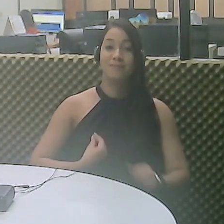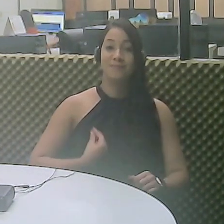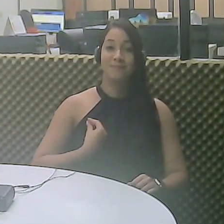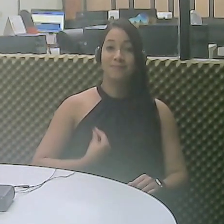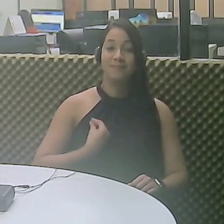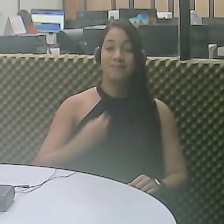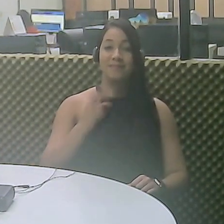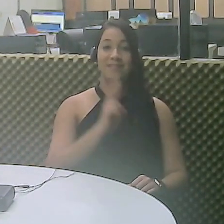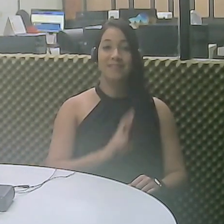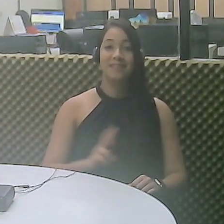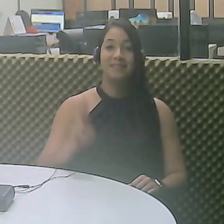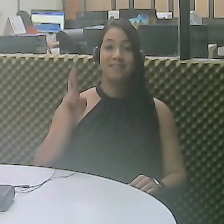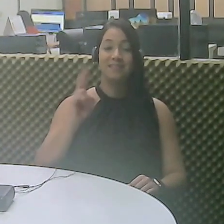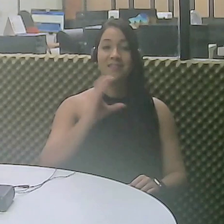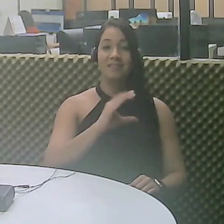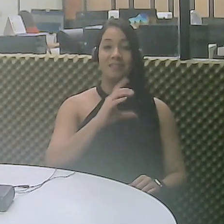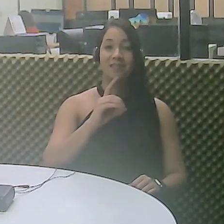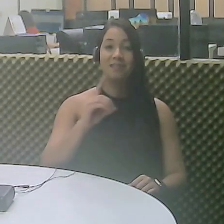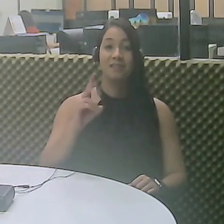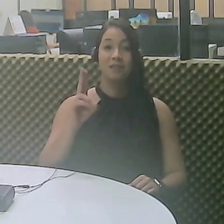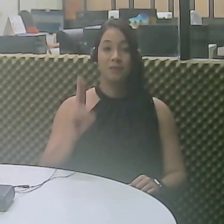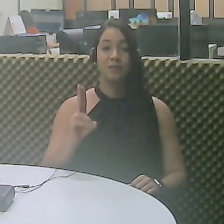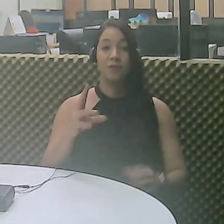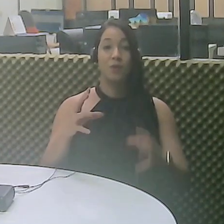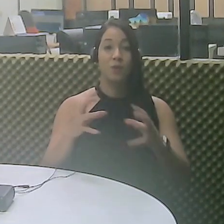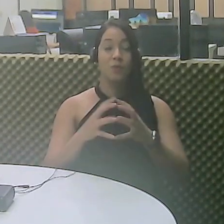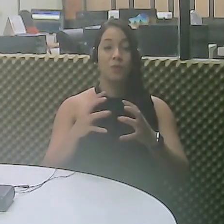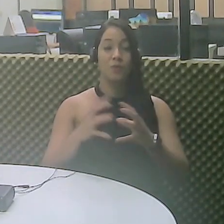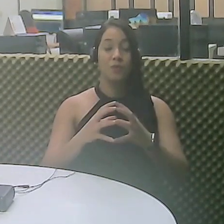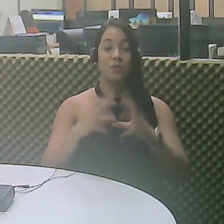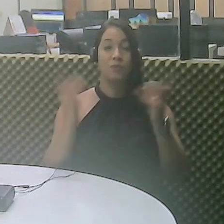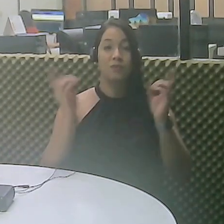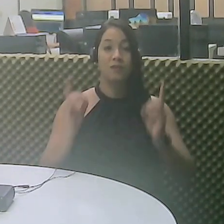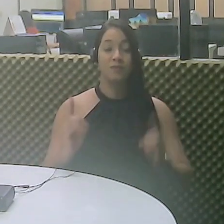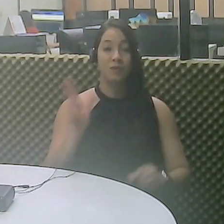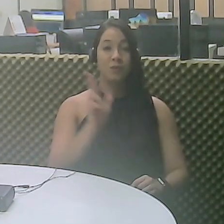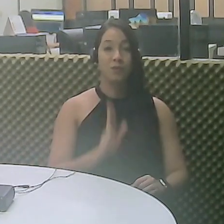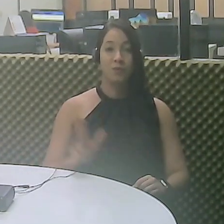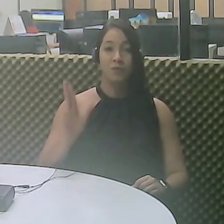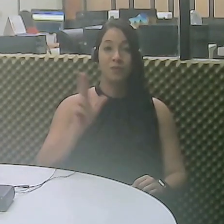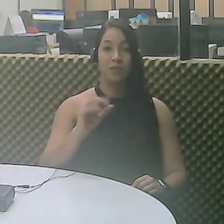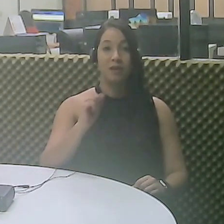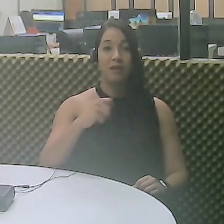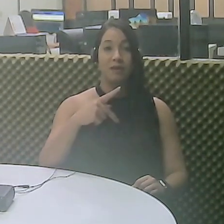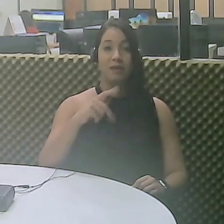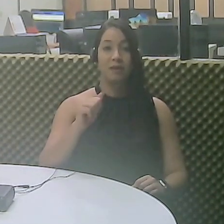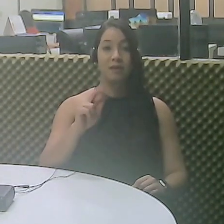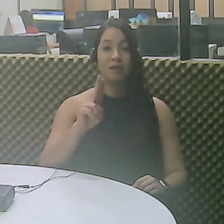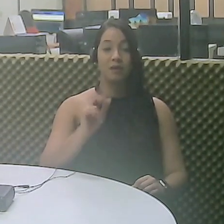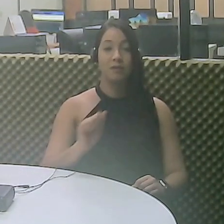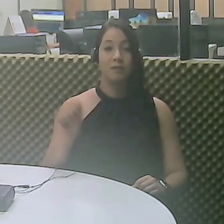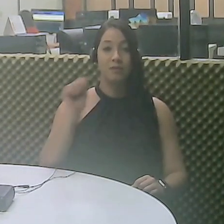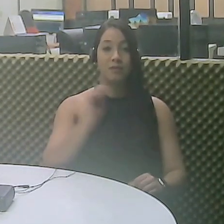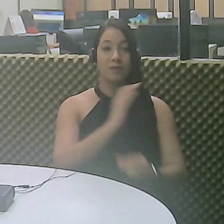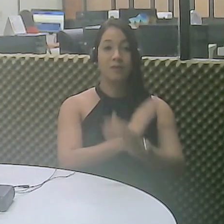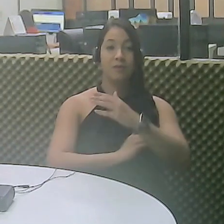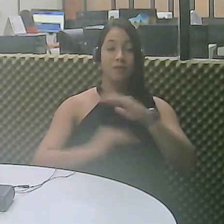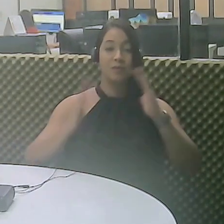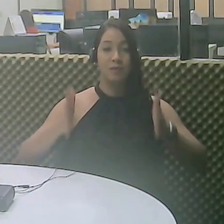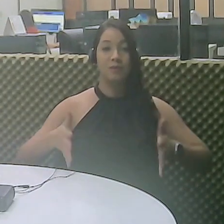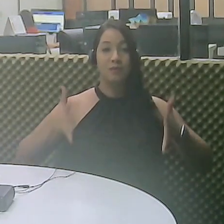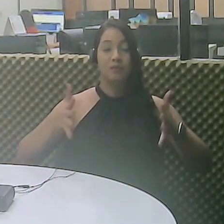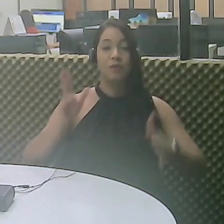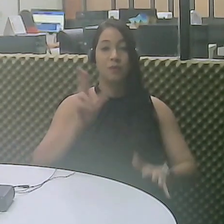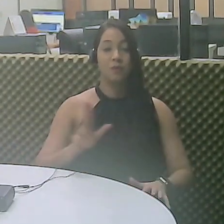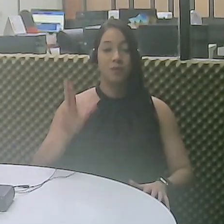presença representantes do CDDU, Clube Desportivo para Deficientes de Uberlândia, Aparo, Associação dos Paraplégicos de